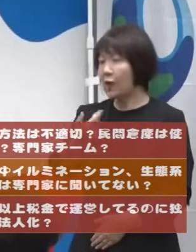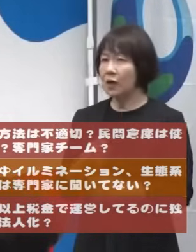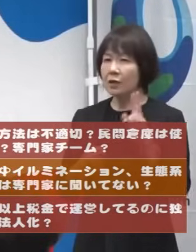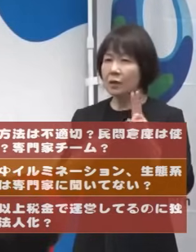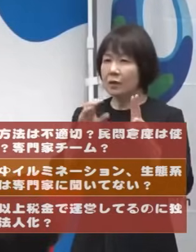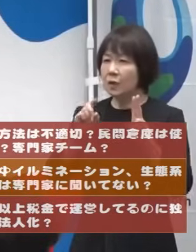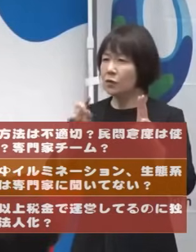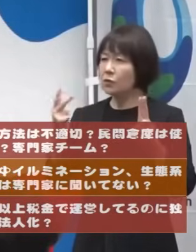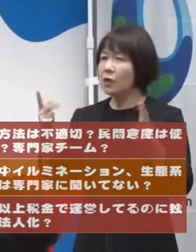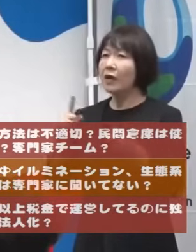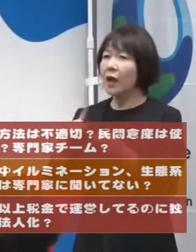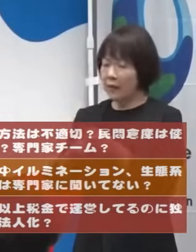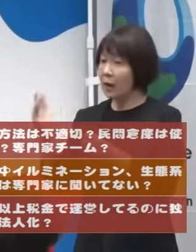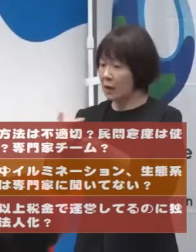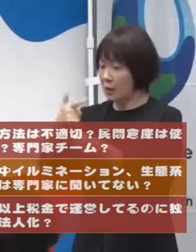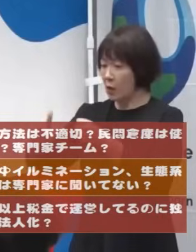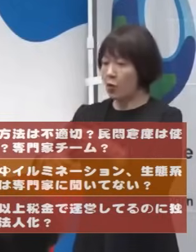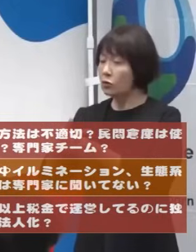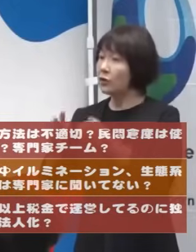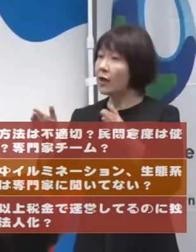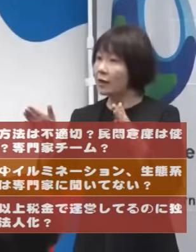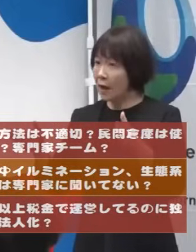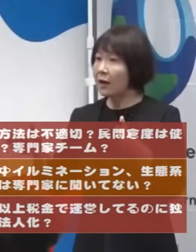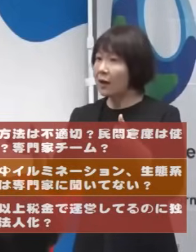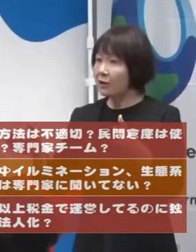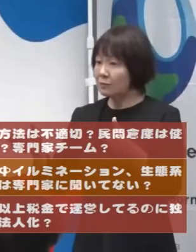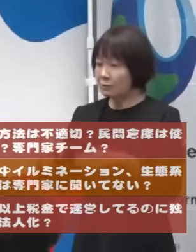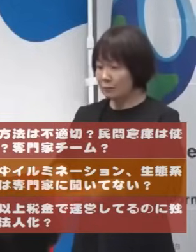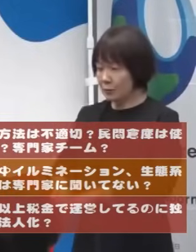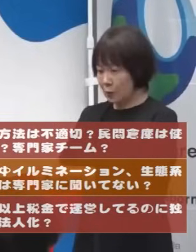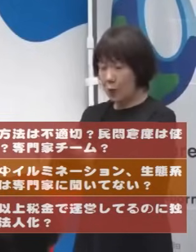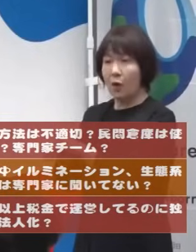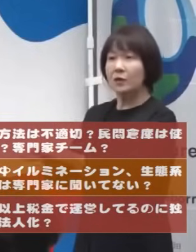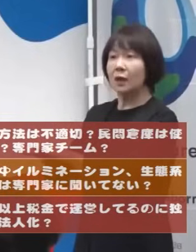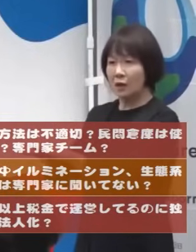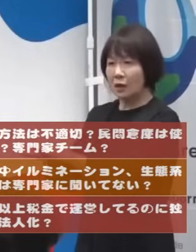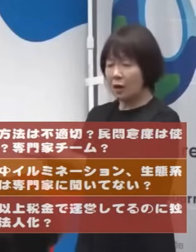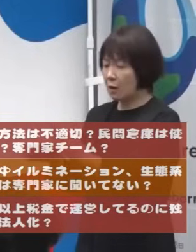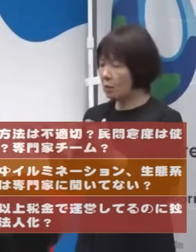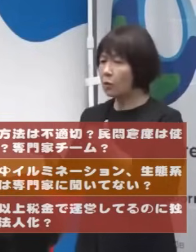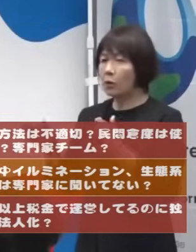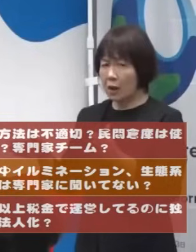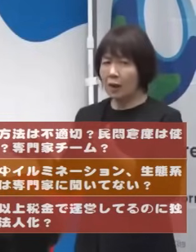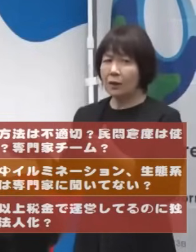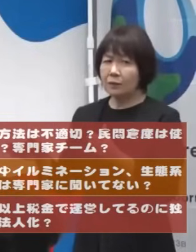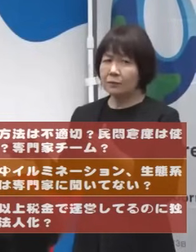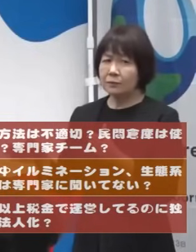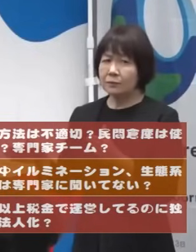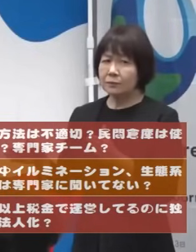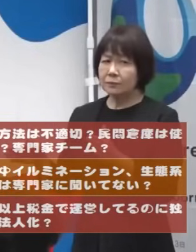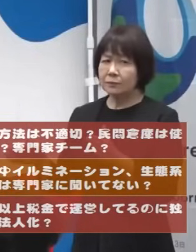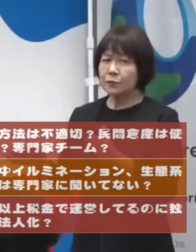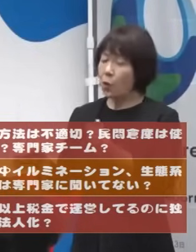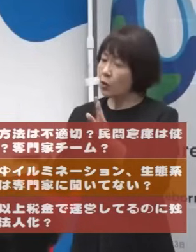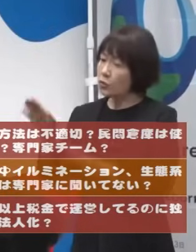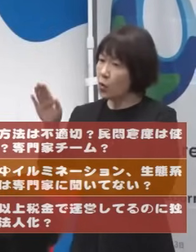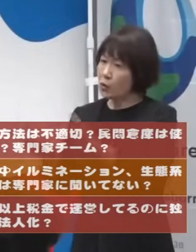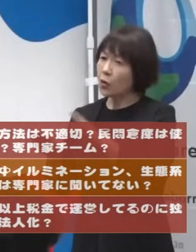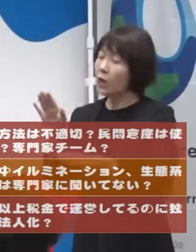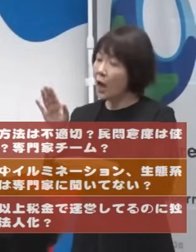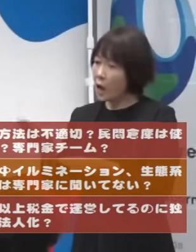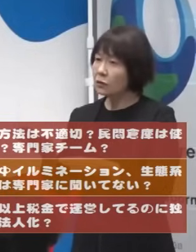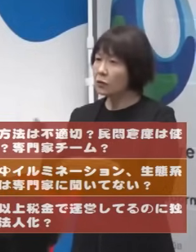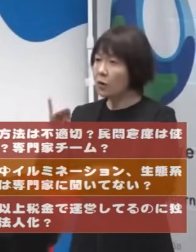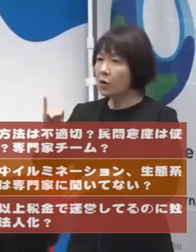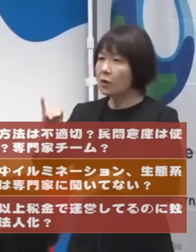2017年からということで6年間、保管されていたと。この間ですね、非常に長い期間なんですけれども、こういった状況であるというふうな